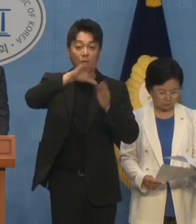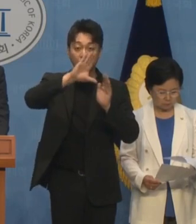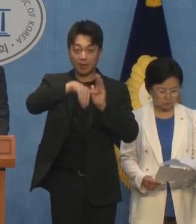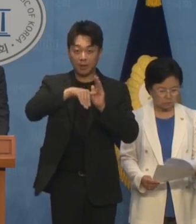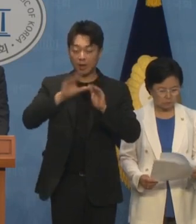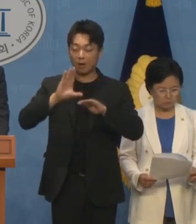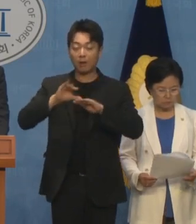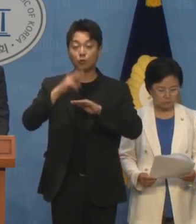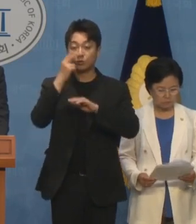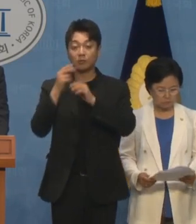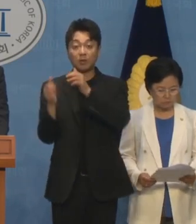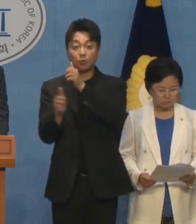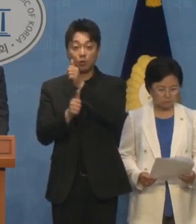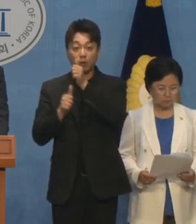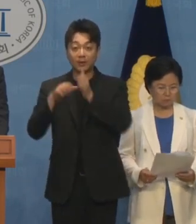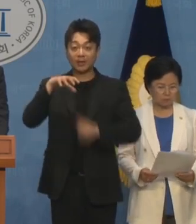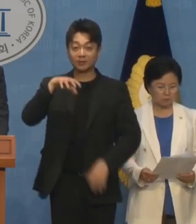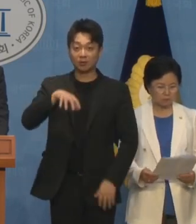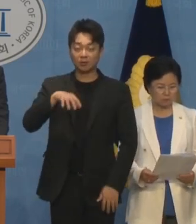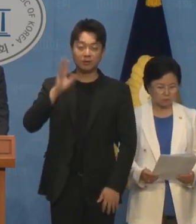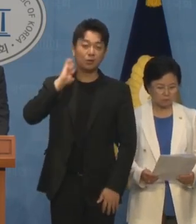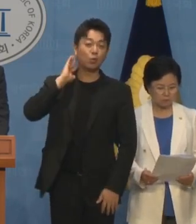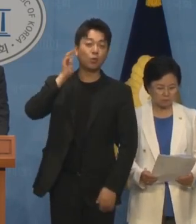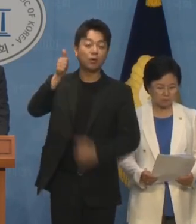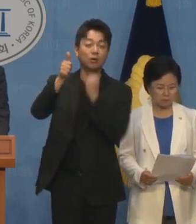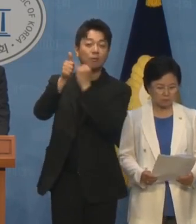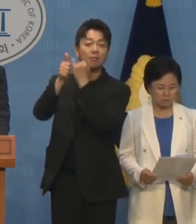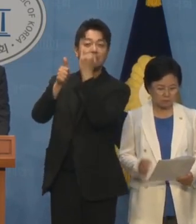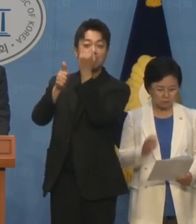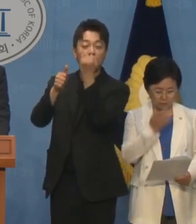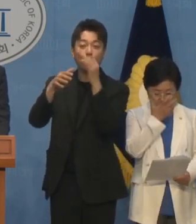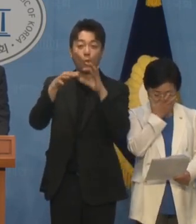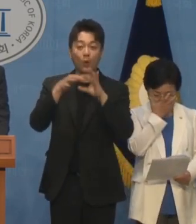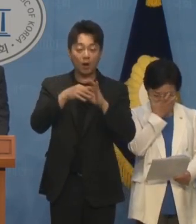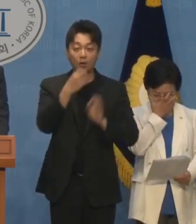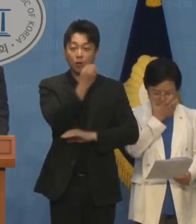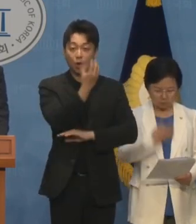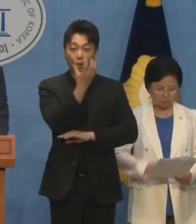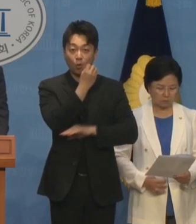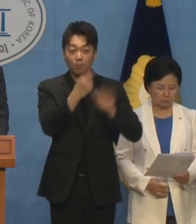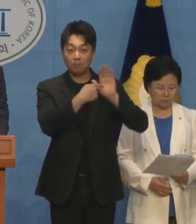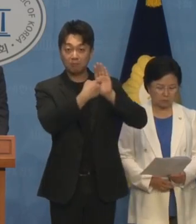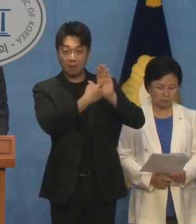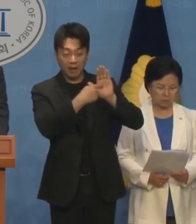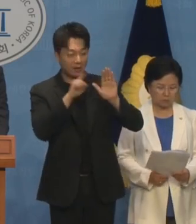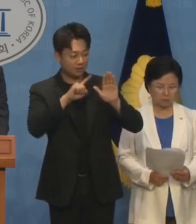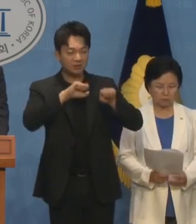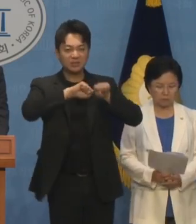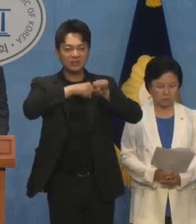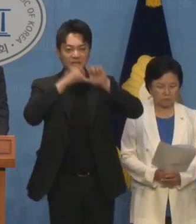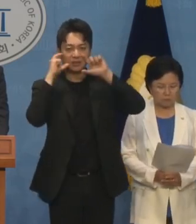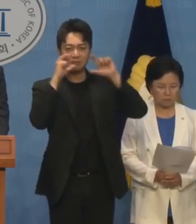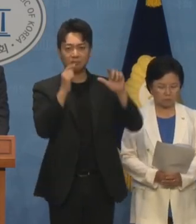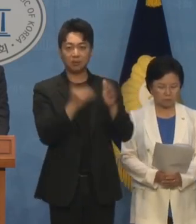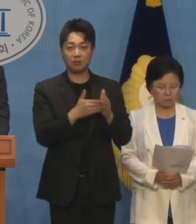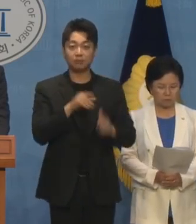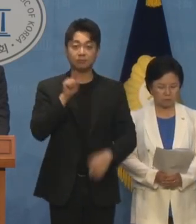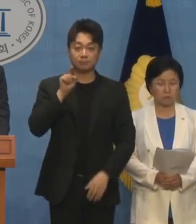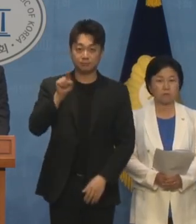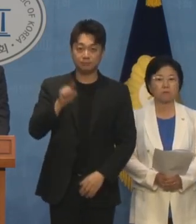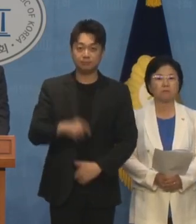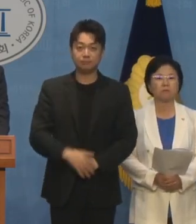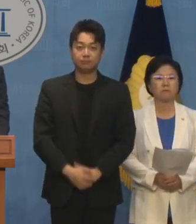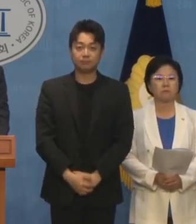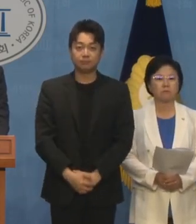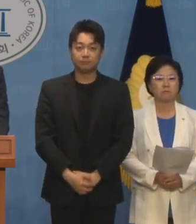선거방송심의위원회는 김건희 여사와 관련한 보도들의 관계자 징계라는 과도한 처분을 내렸습니다.